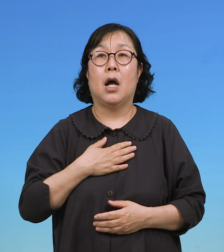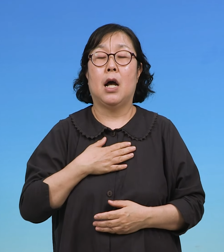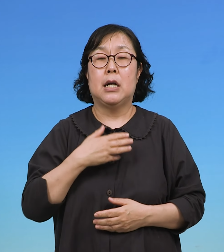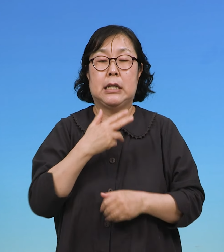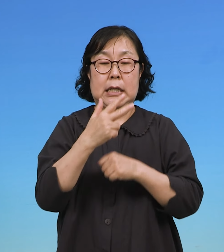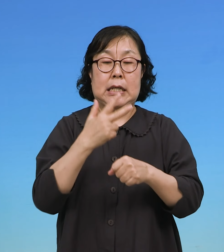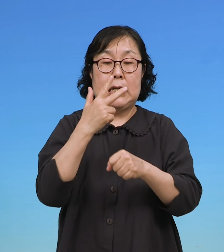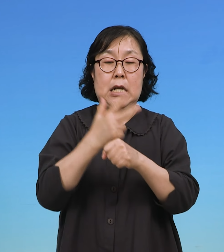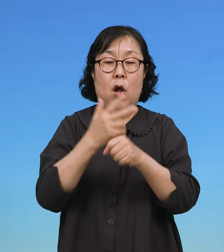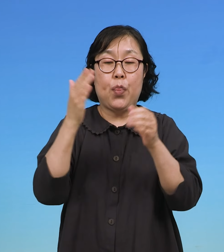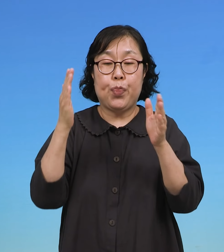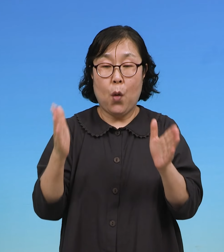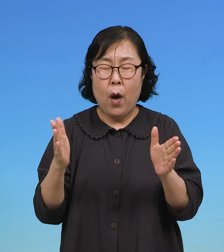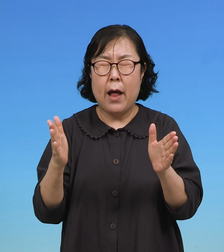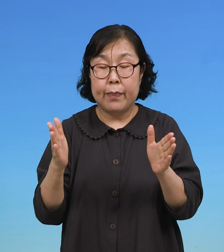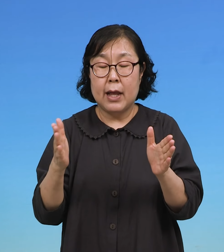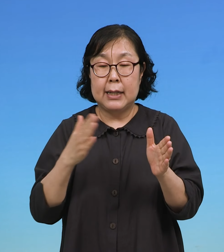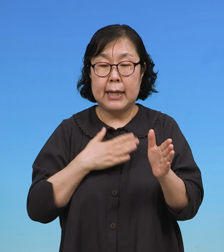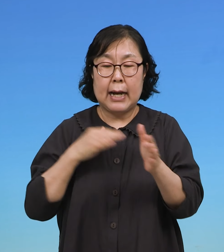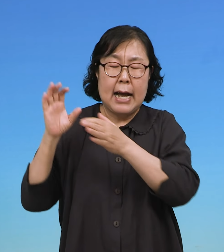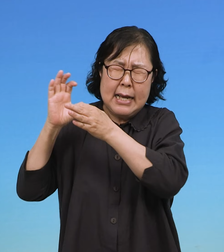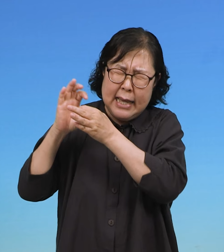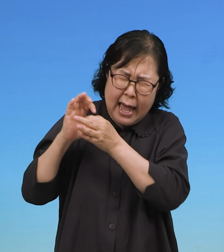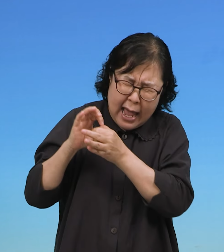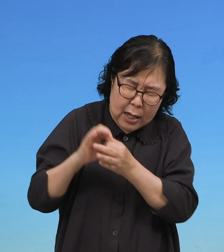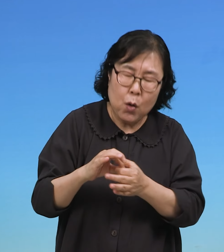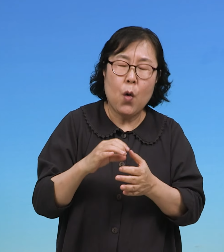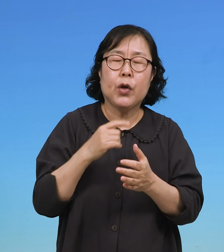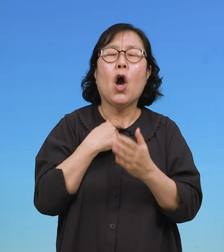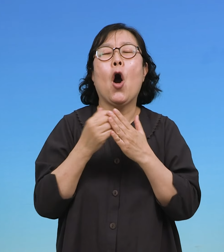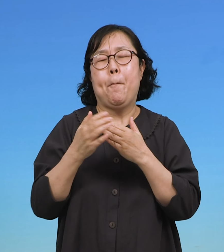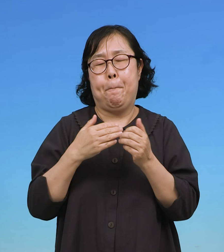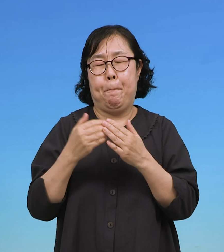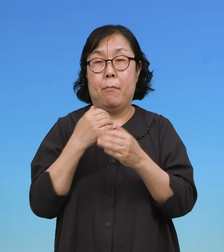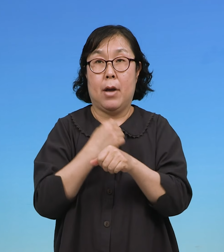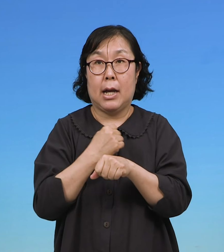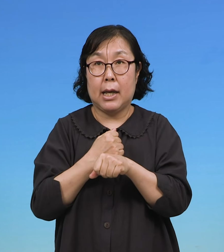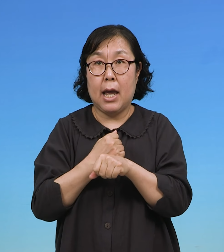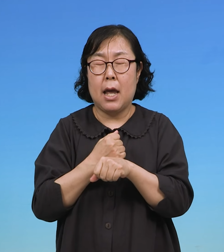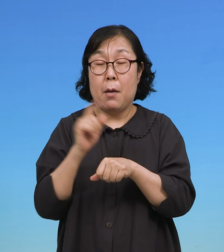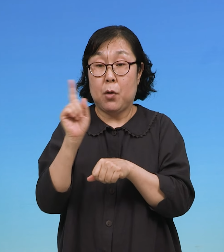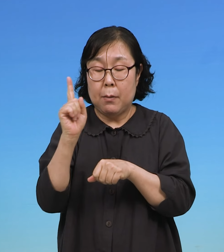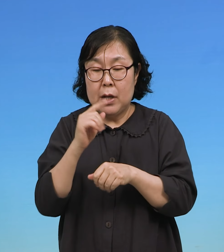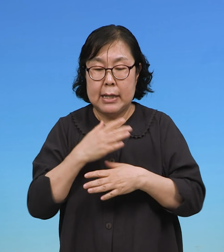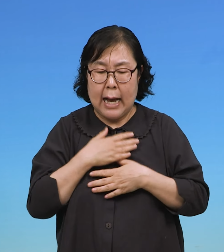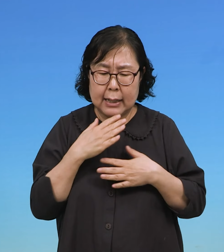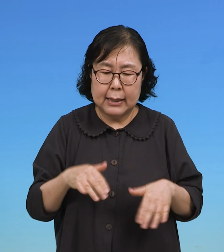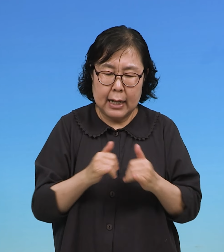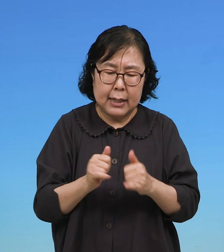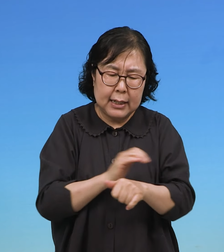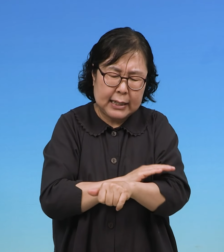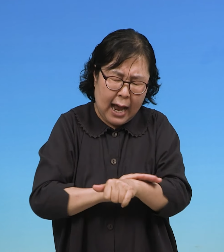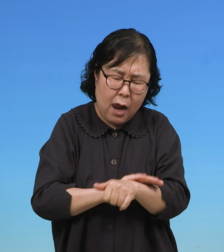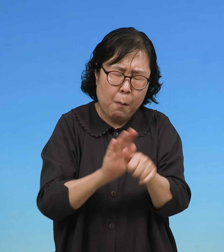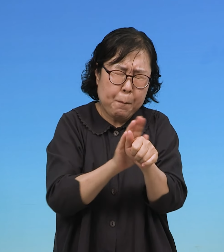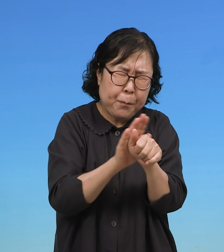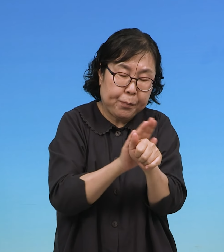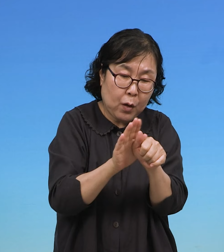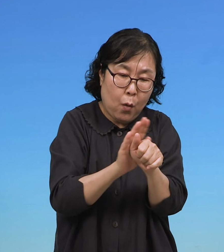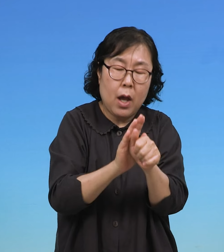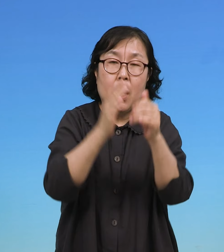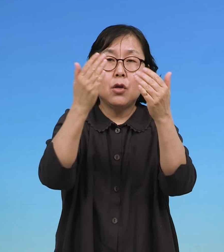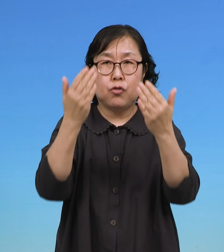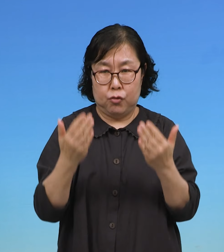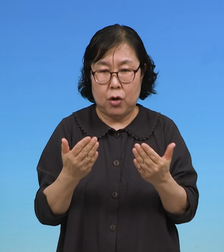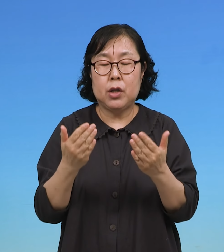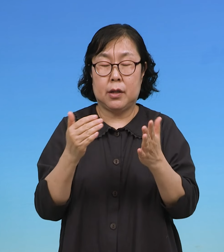17년 이민 생활하는 내내 겪었던 게 이 약자에 대한 환대. 그게 참 독특했는데